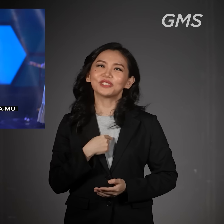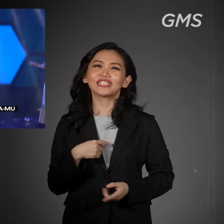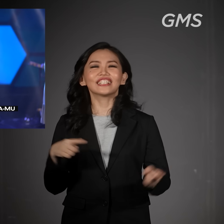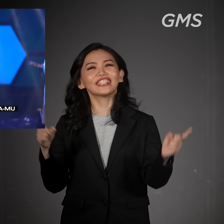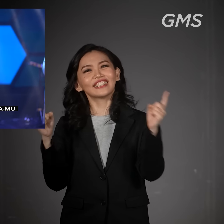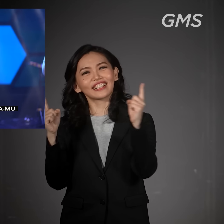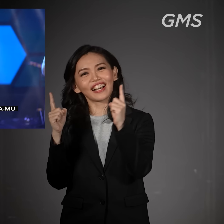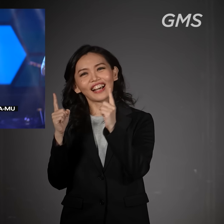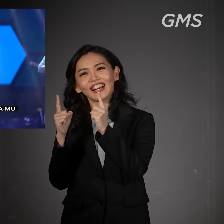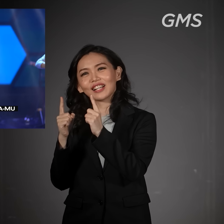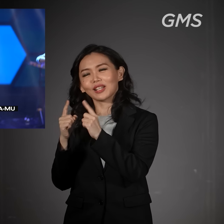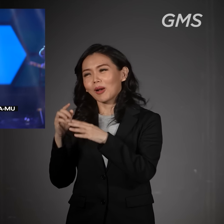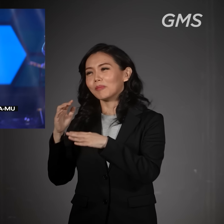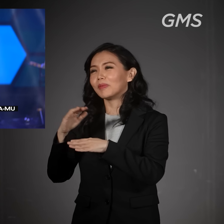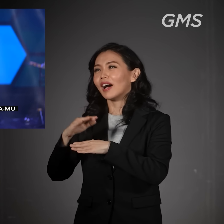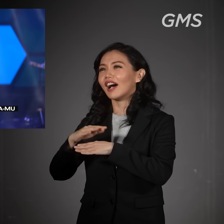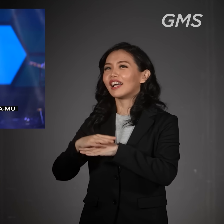bawaku dekat